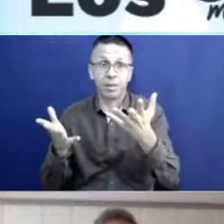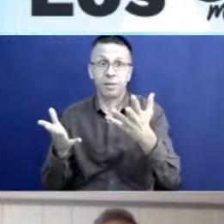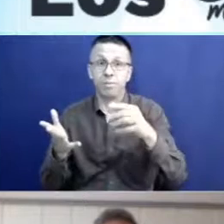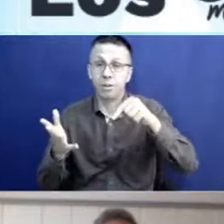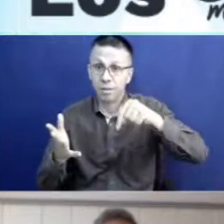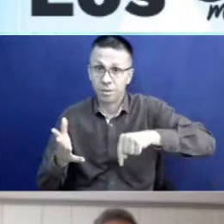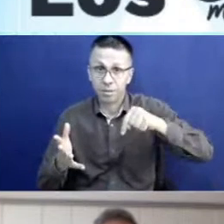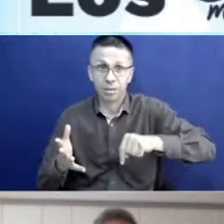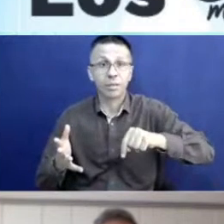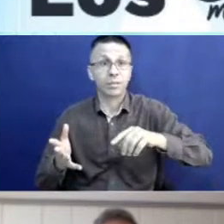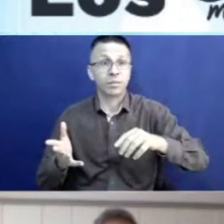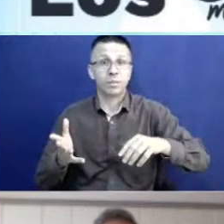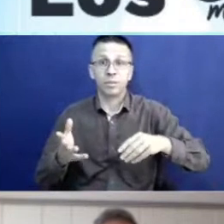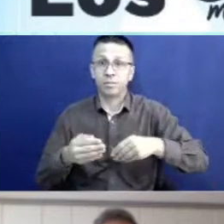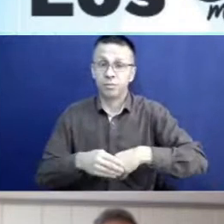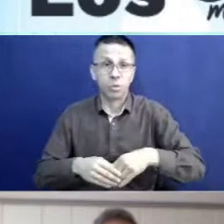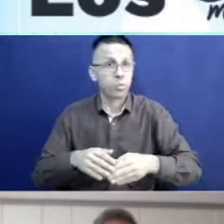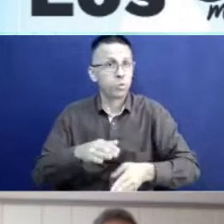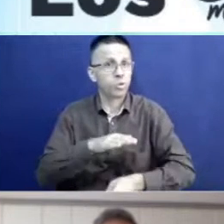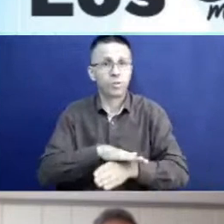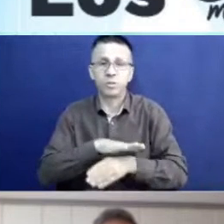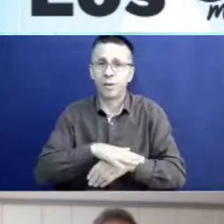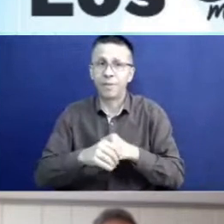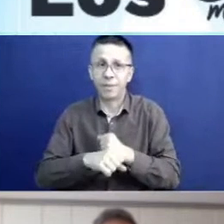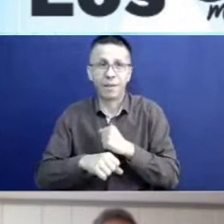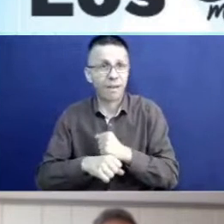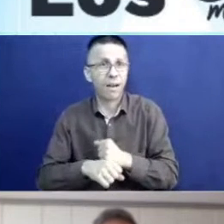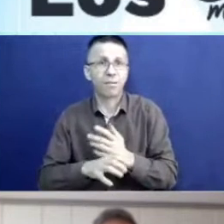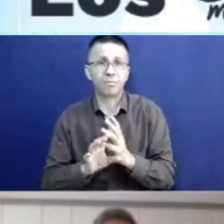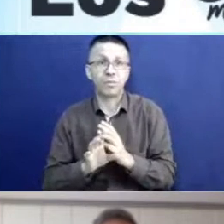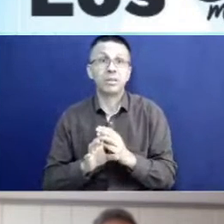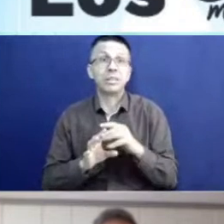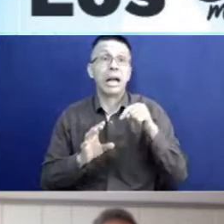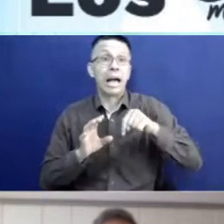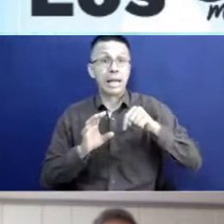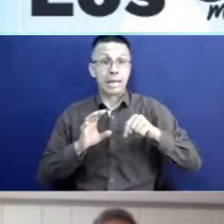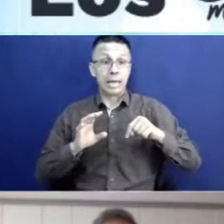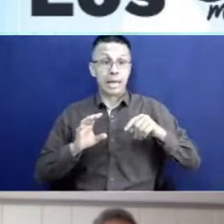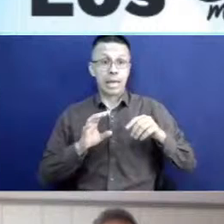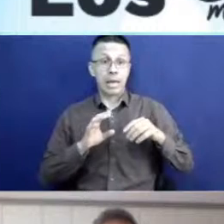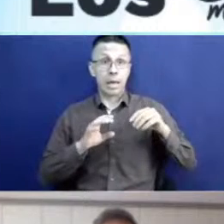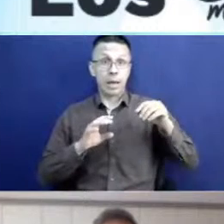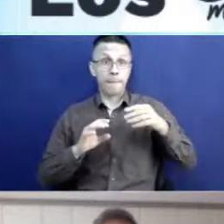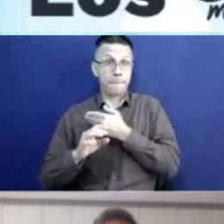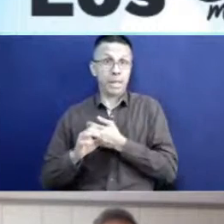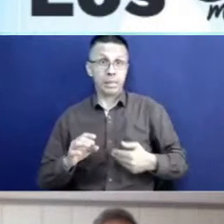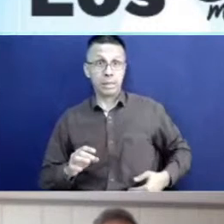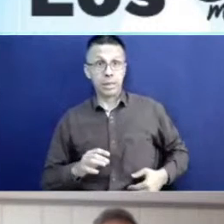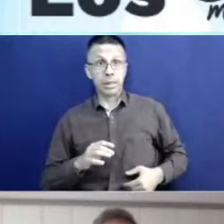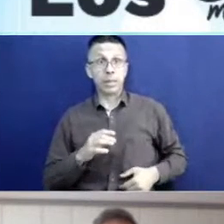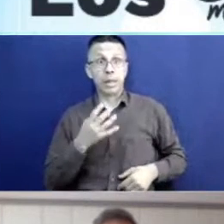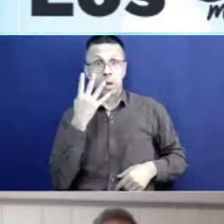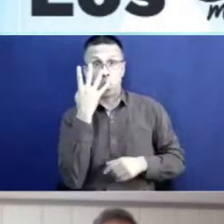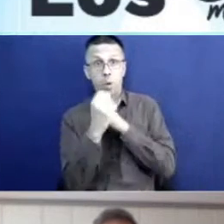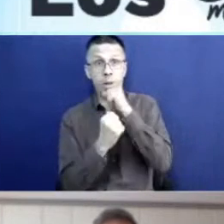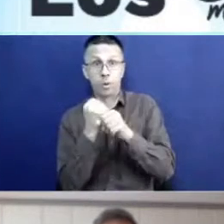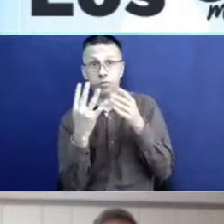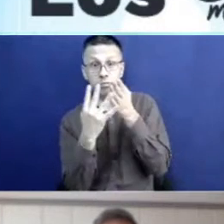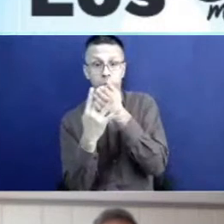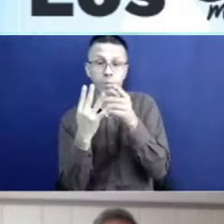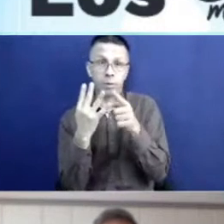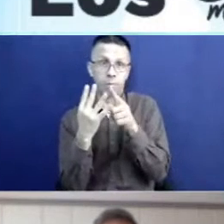recorrido que estamos haciendo para estos años venideros. Nos quedan dos de esta administración, ya sabemos lo que tenemos que